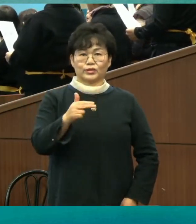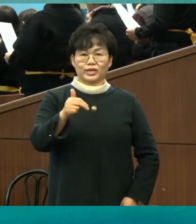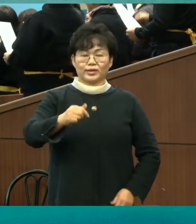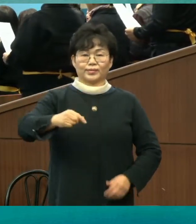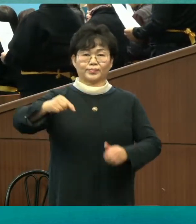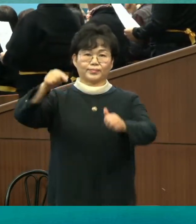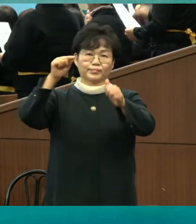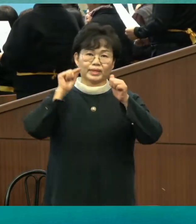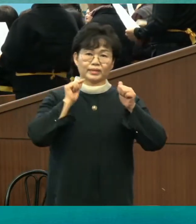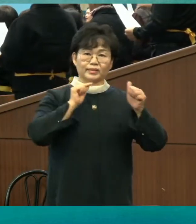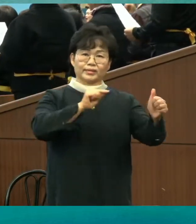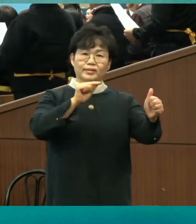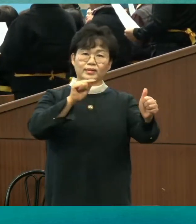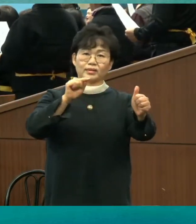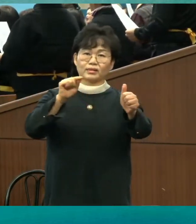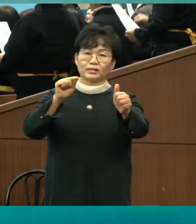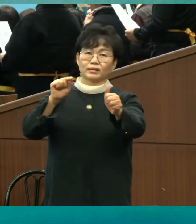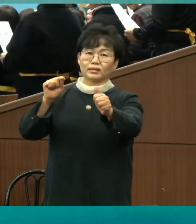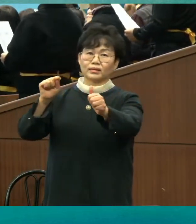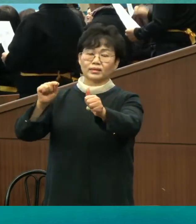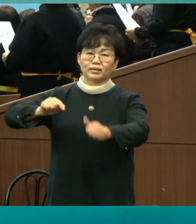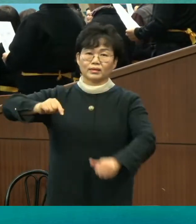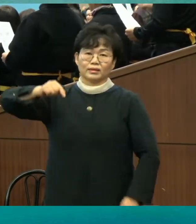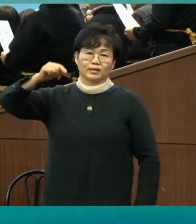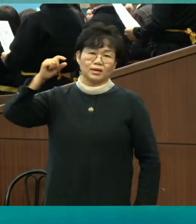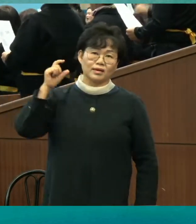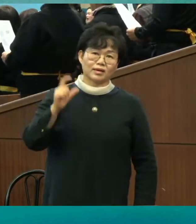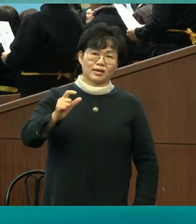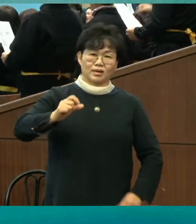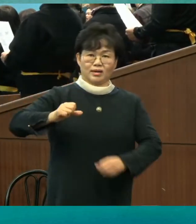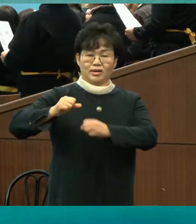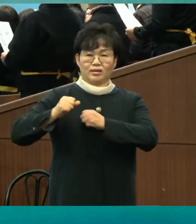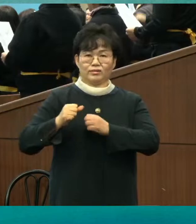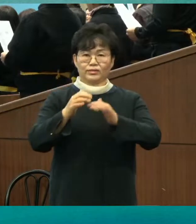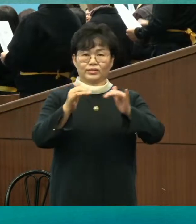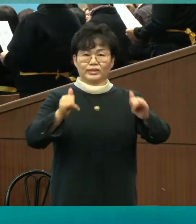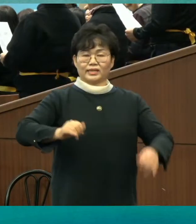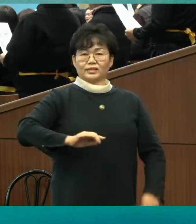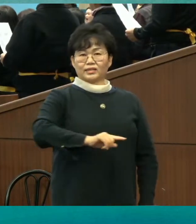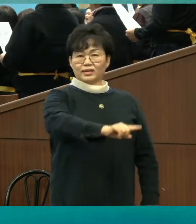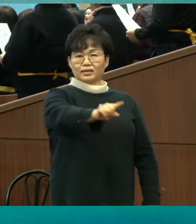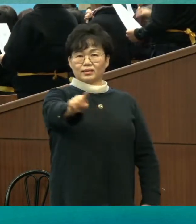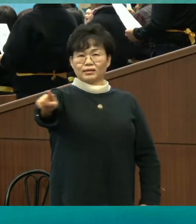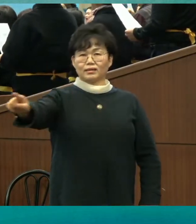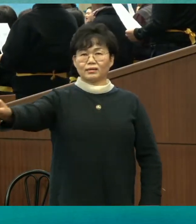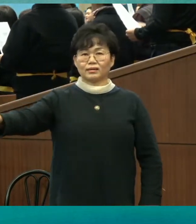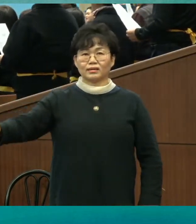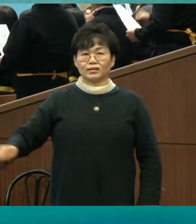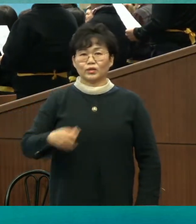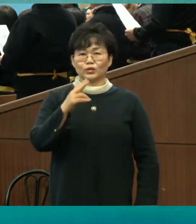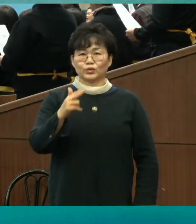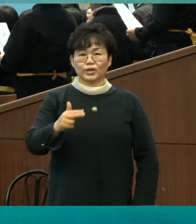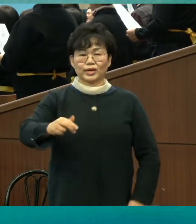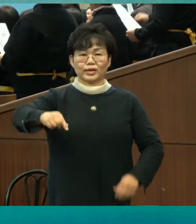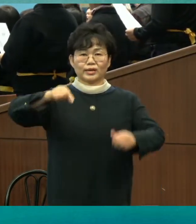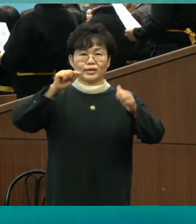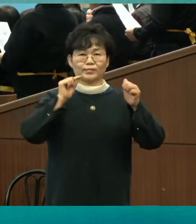주가 명령하네 강한 군사들아